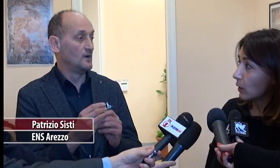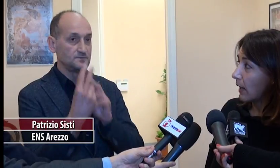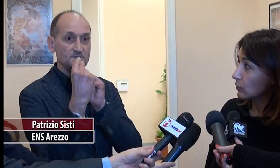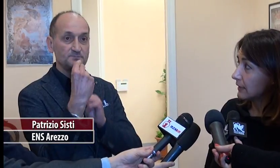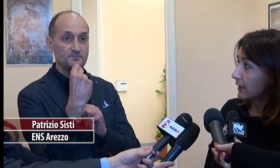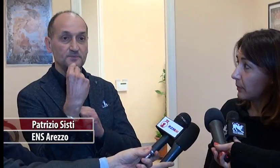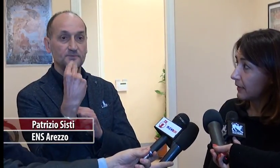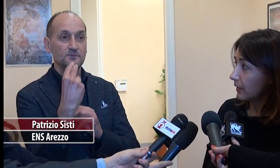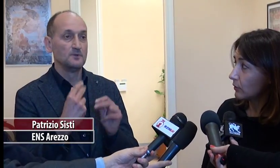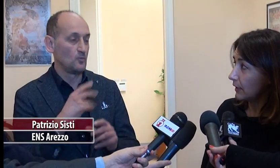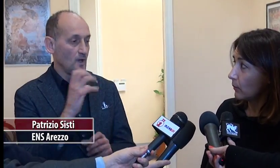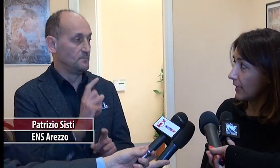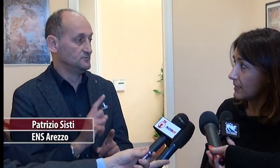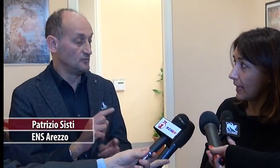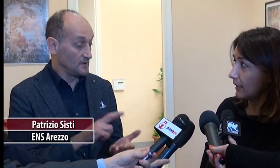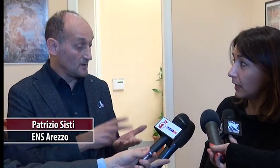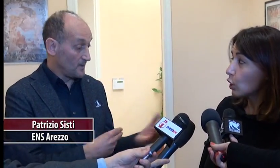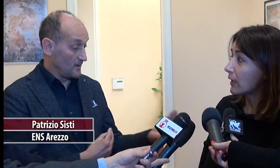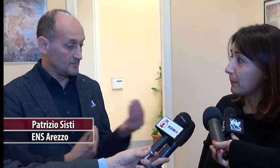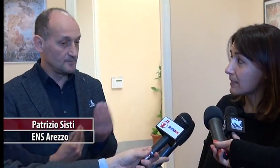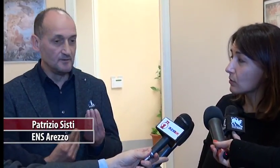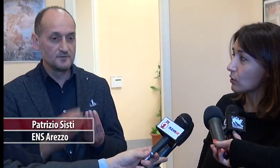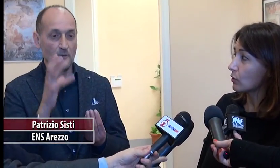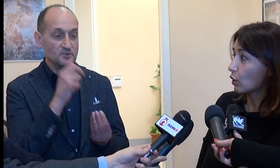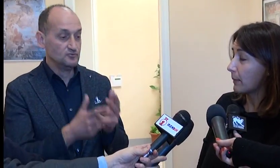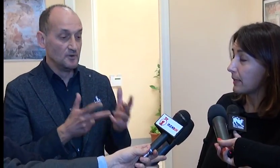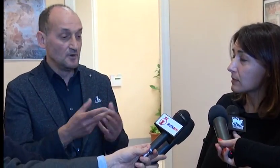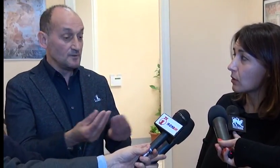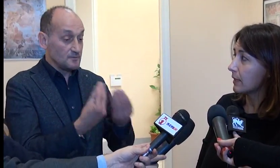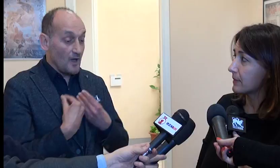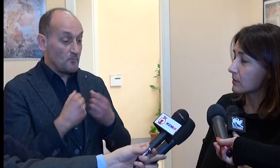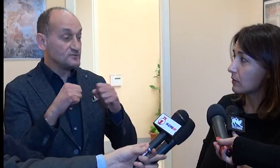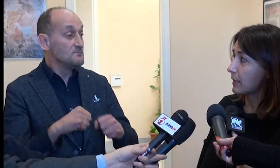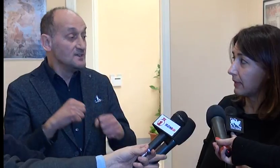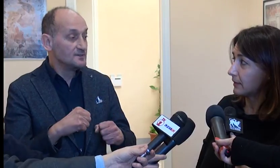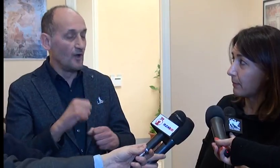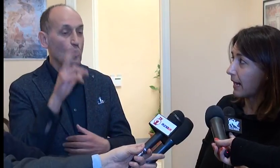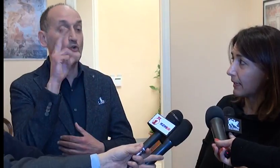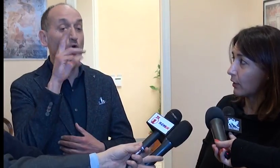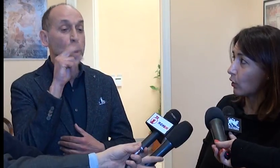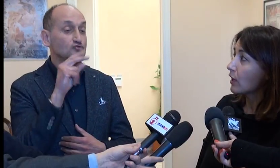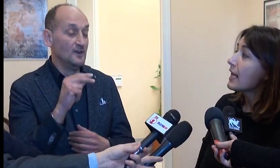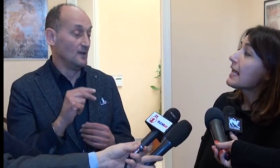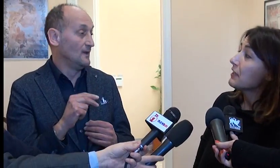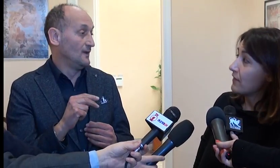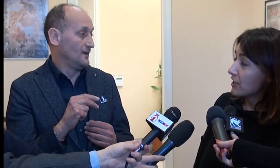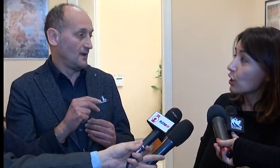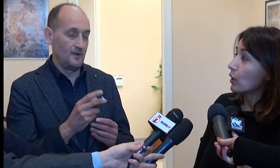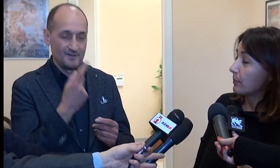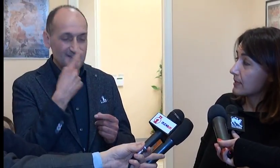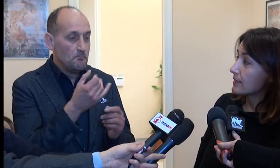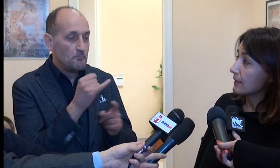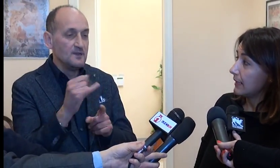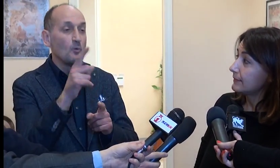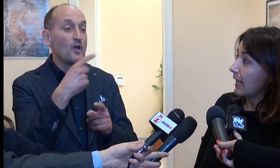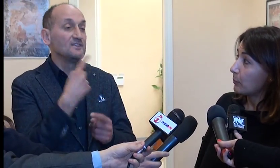servizio adeguato di interpretariato di lingua dei segni, non capisco le persone mentre parlano, invece con